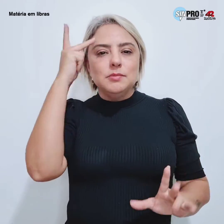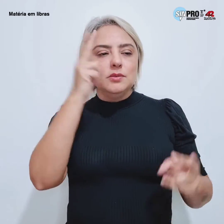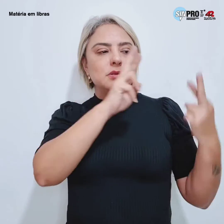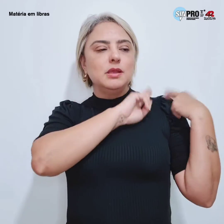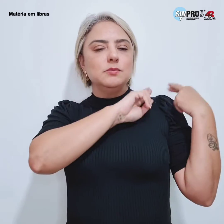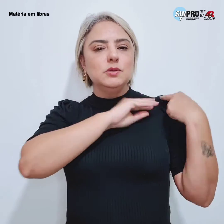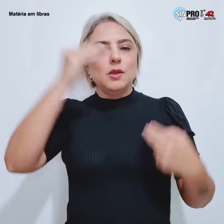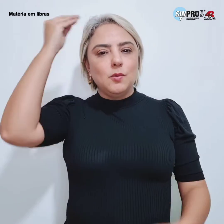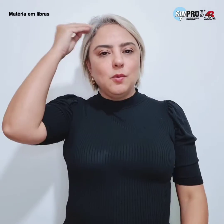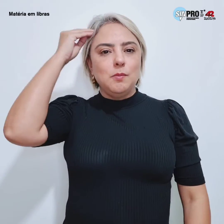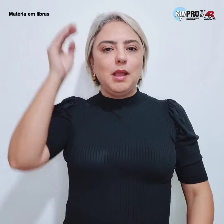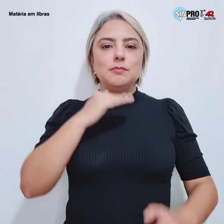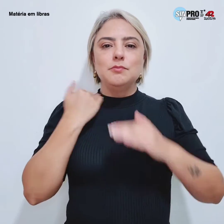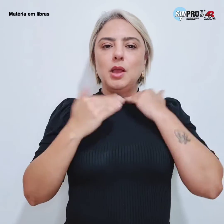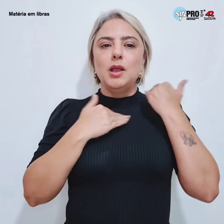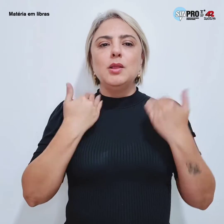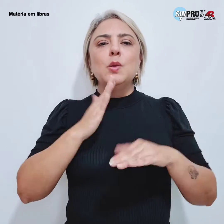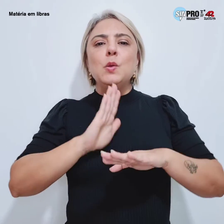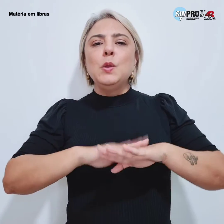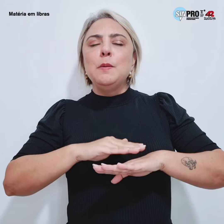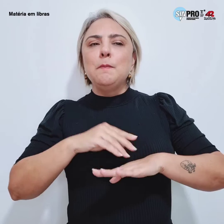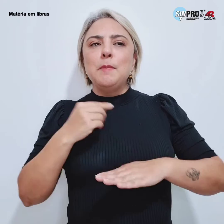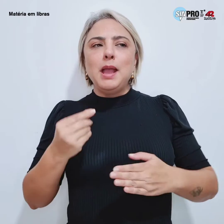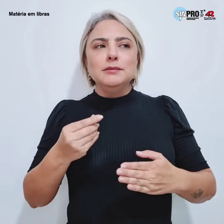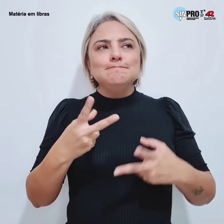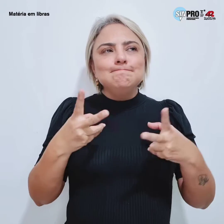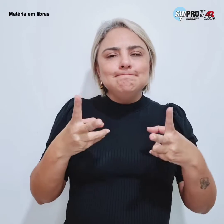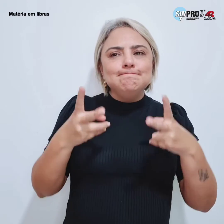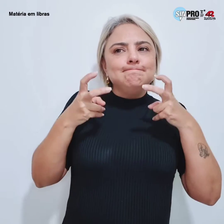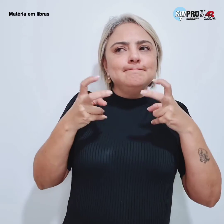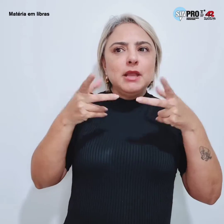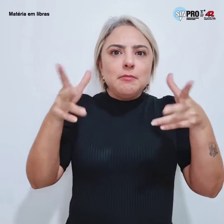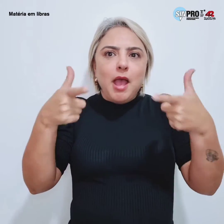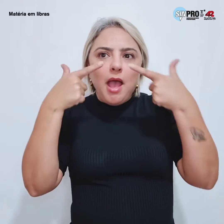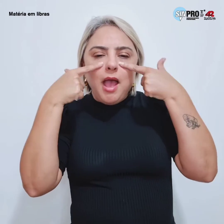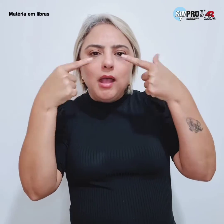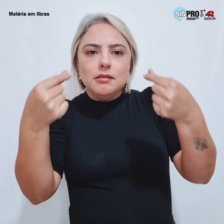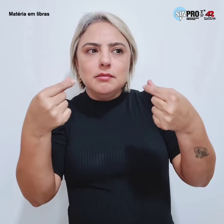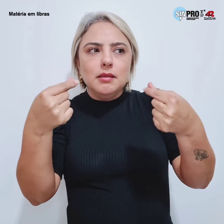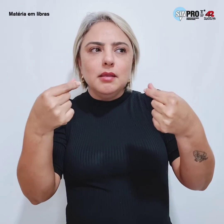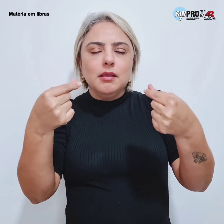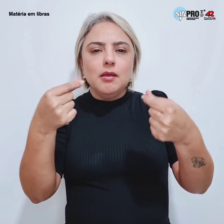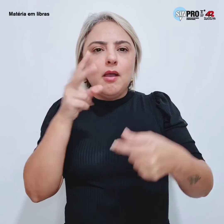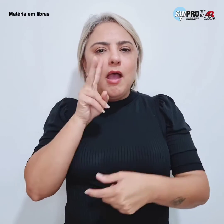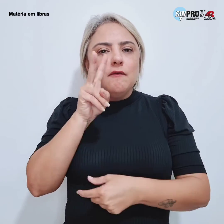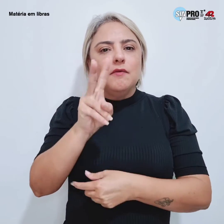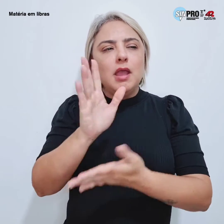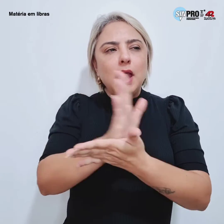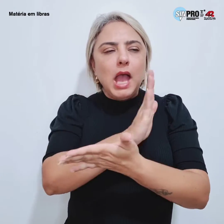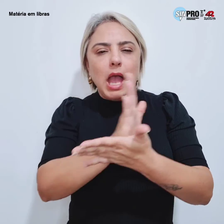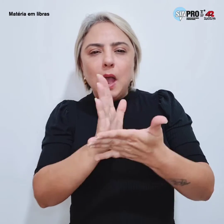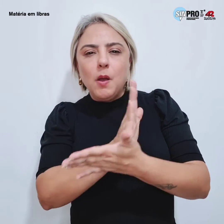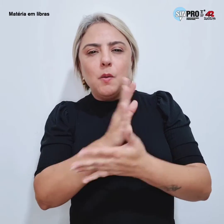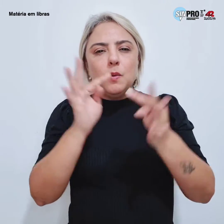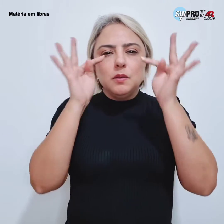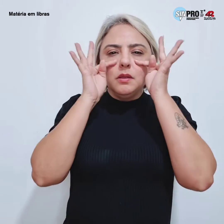mortes. O que mais me impressionou ao assistir alguns depoimentos da CPI da